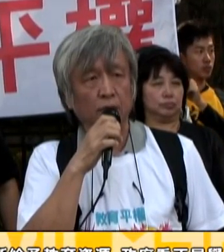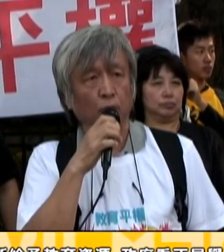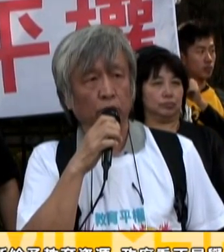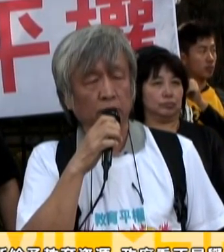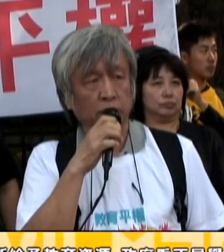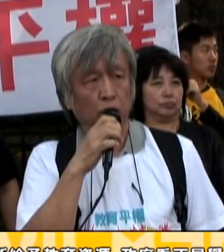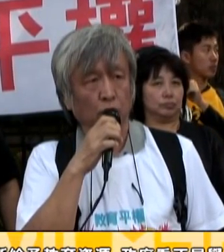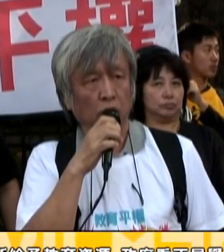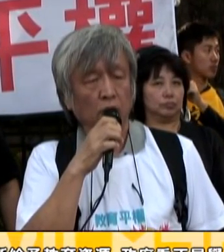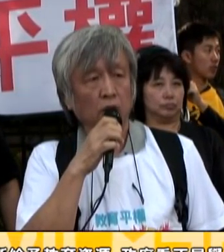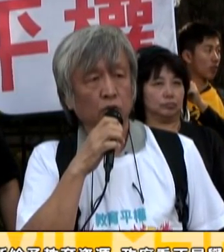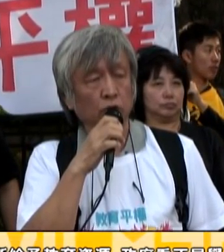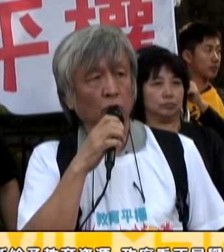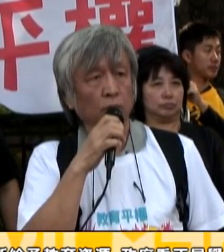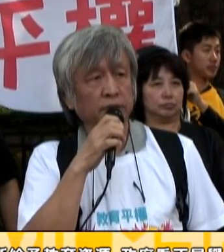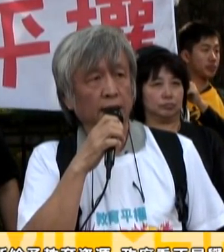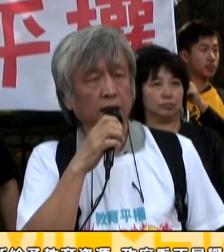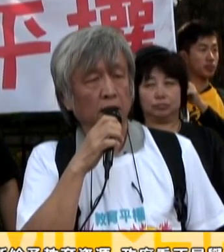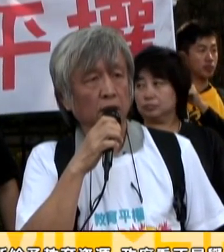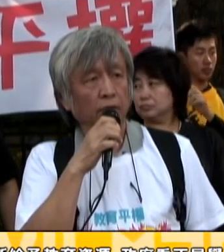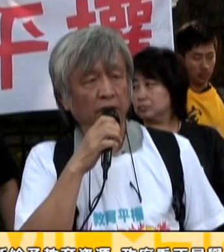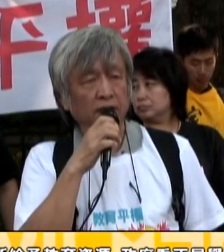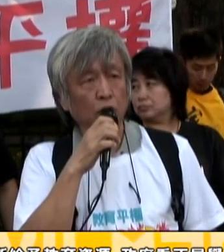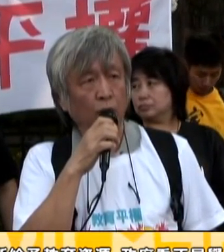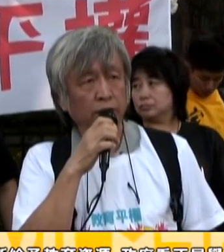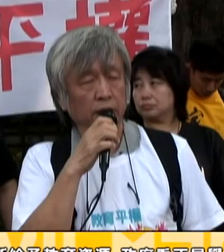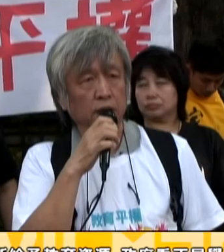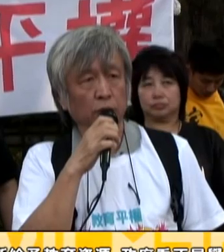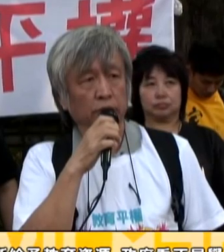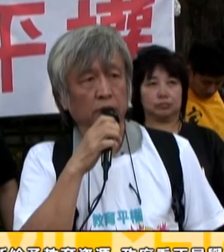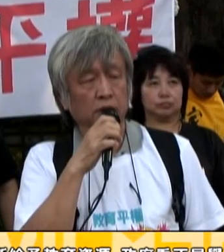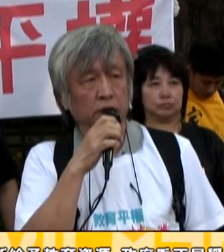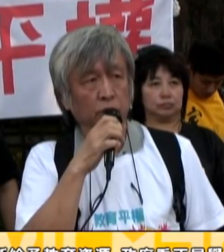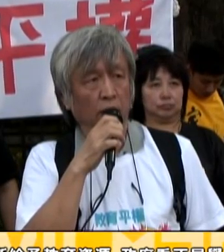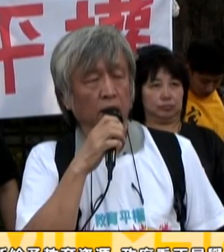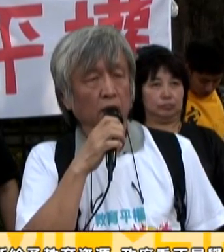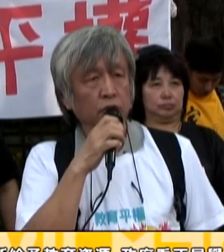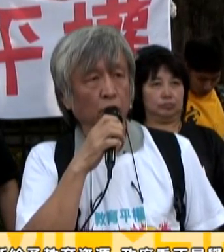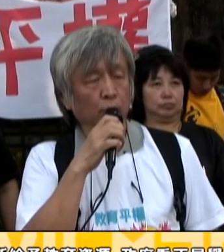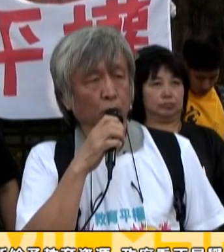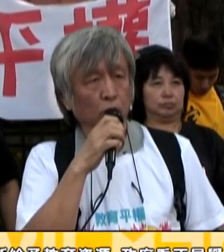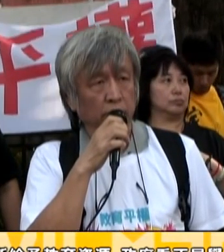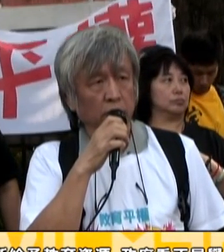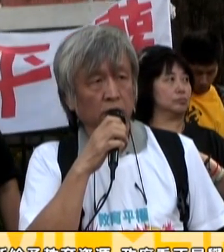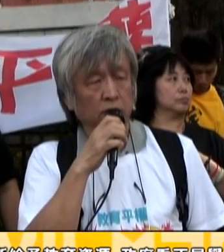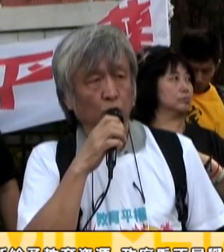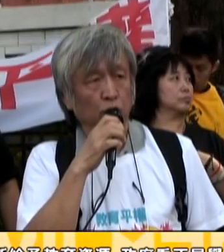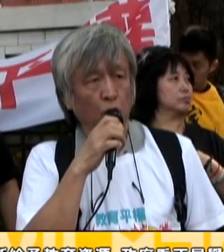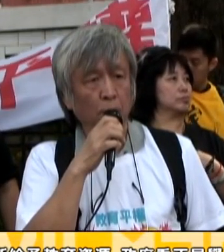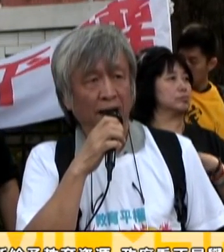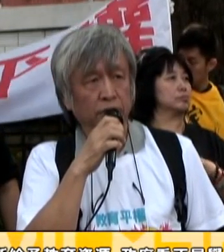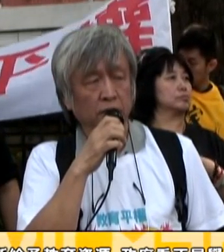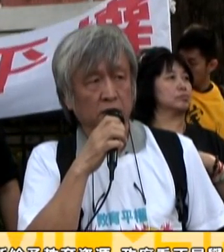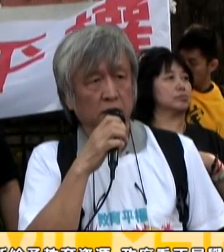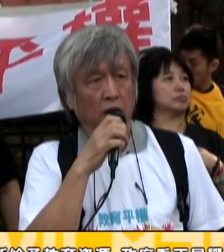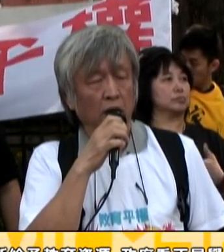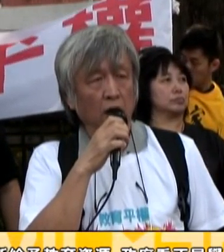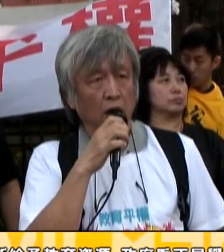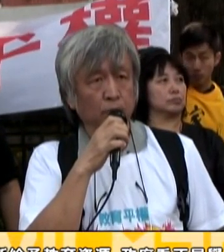落。所以说我们家长非常关切这个问题，希望教育部做通盘性的思考，而不是说片段